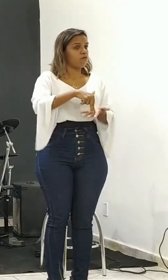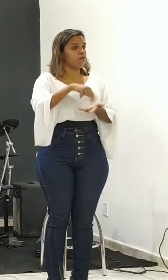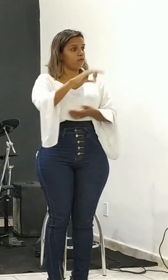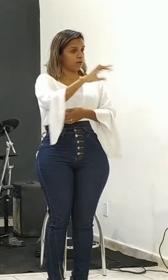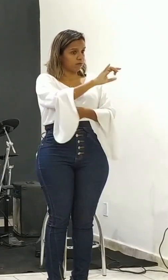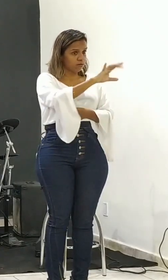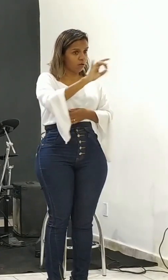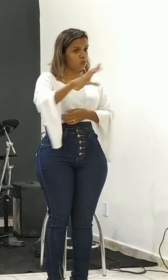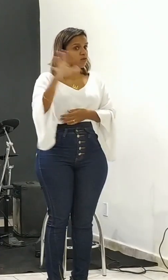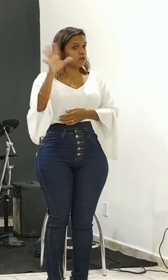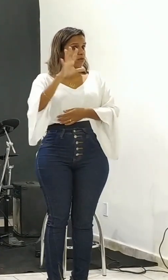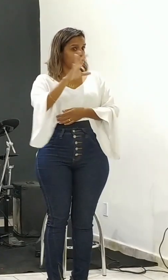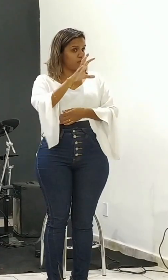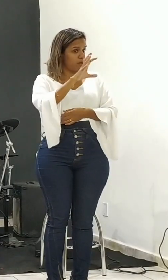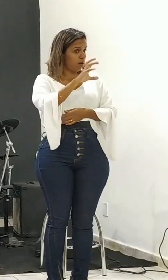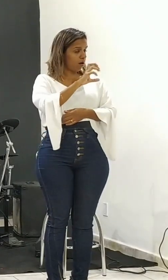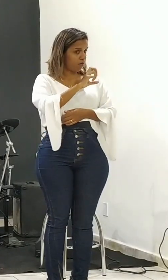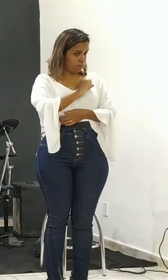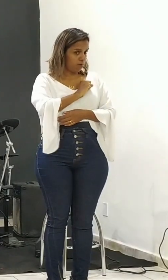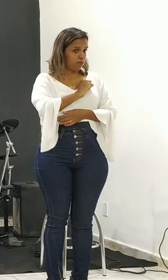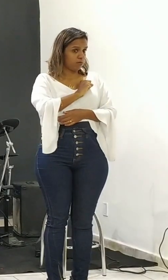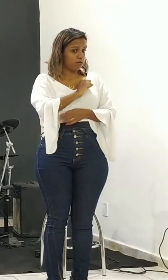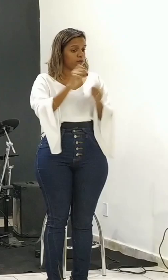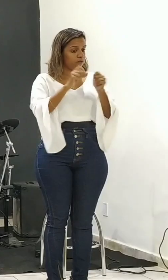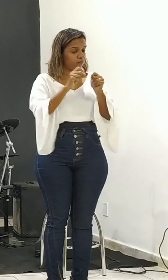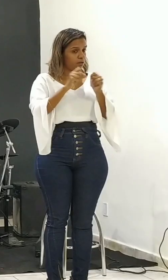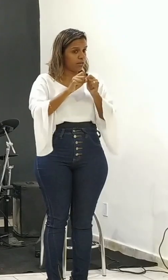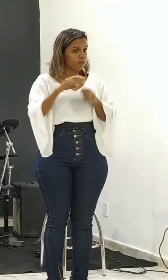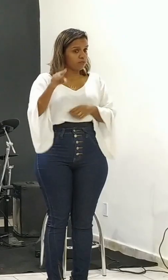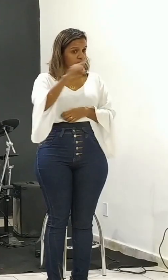para você, e faremos em você